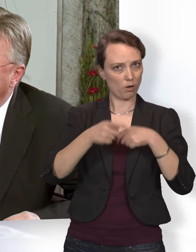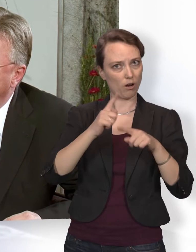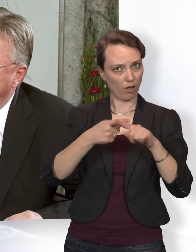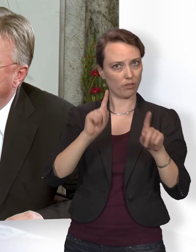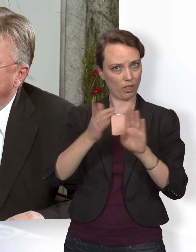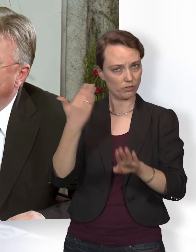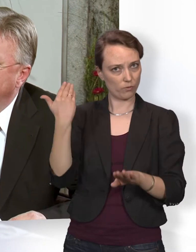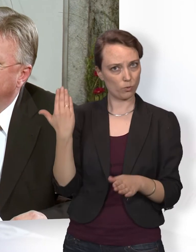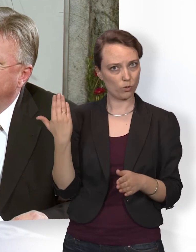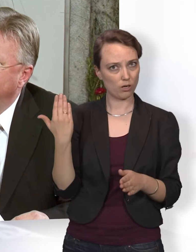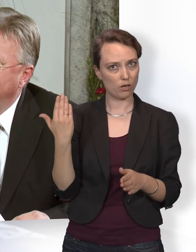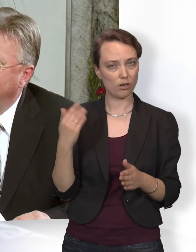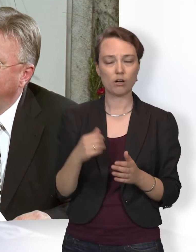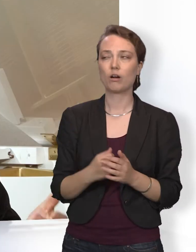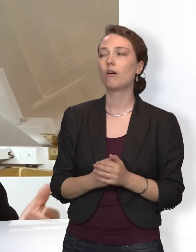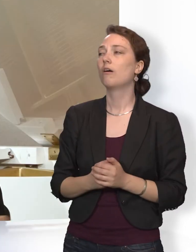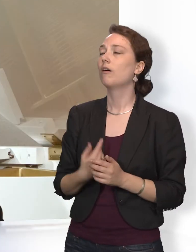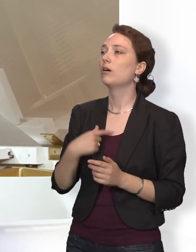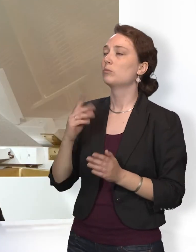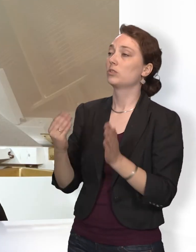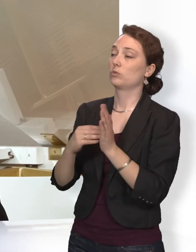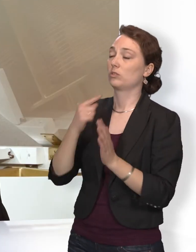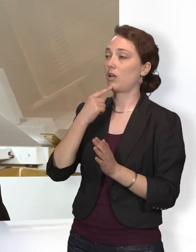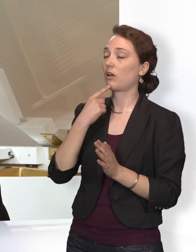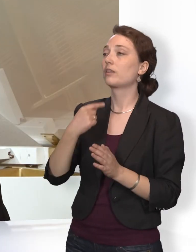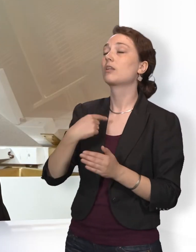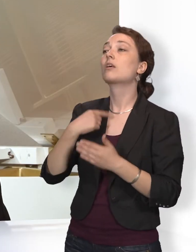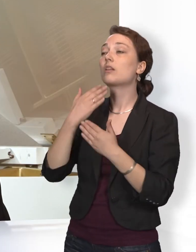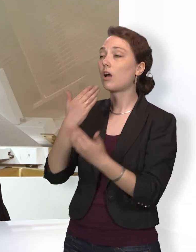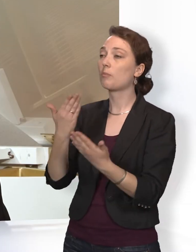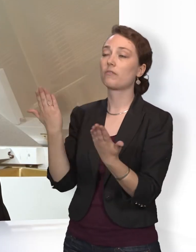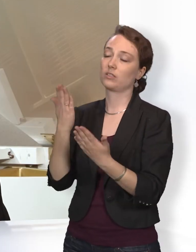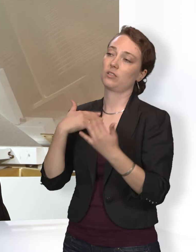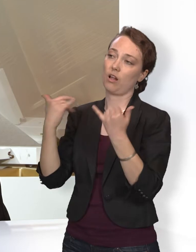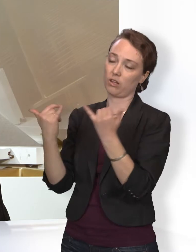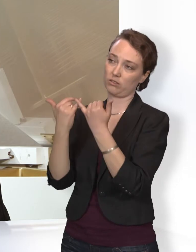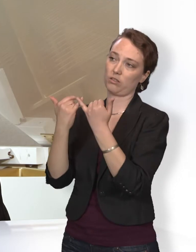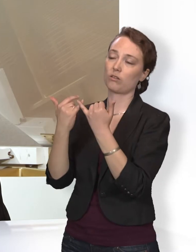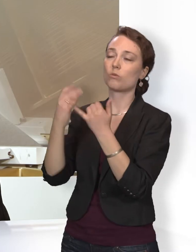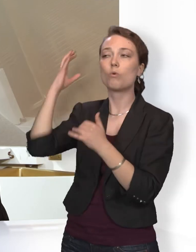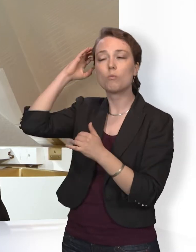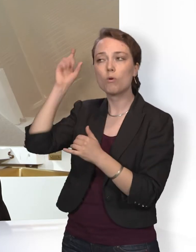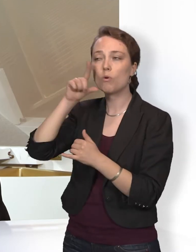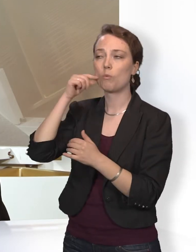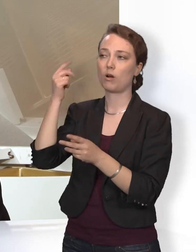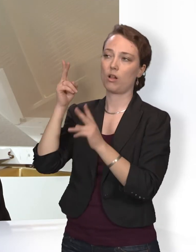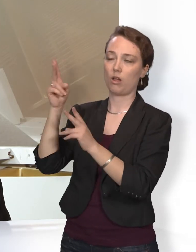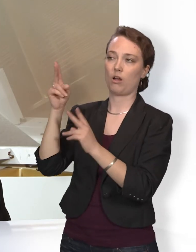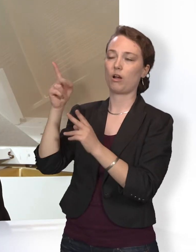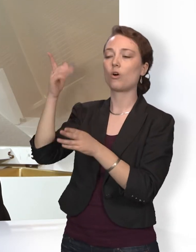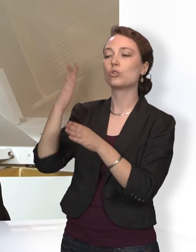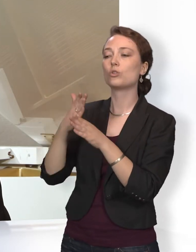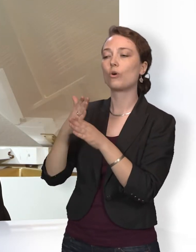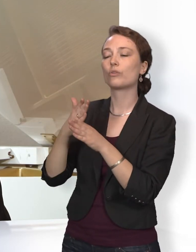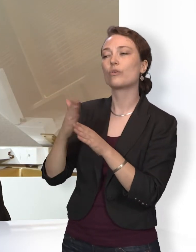vorher. Gut, also ich will zunächst mal sagen, ich bin sehr dankbar meinen Eltern, Großeltern und Lehrern, dass sie mich sehr früh an Dinge